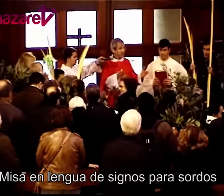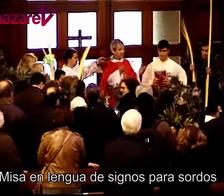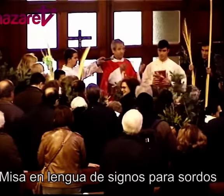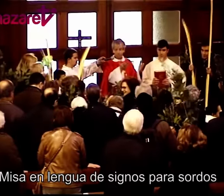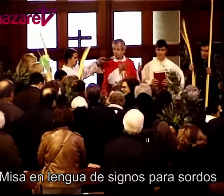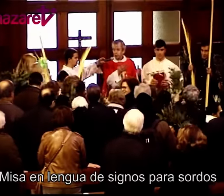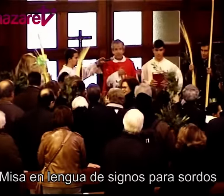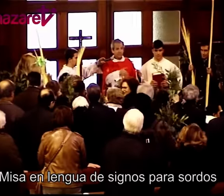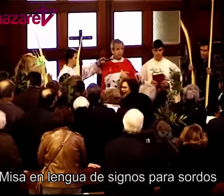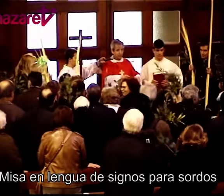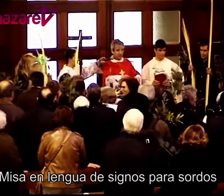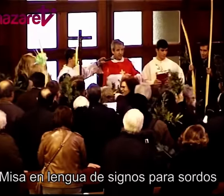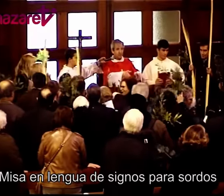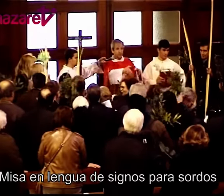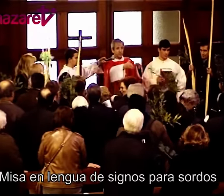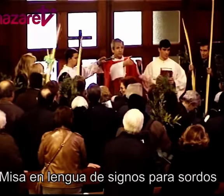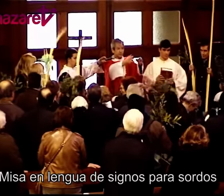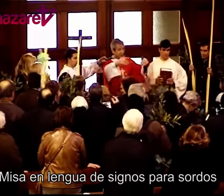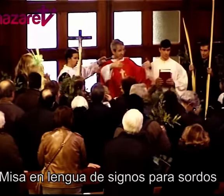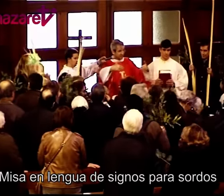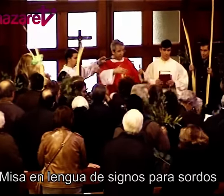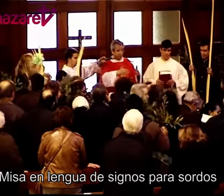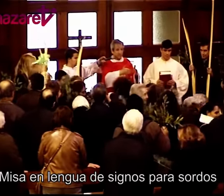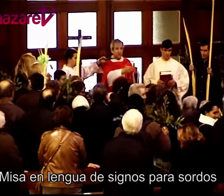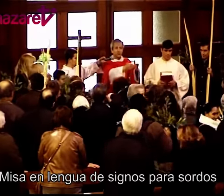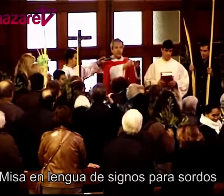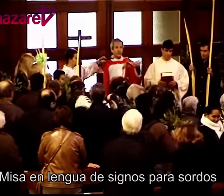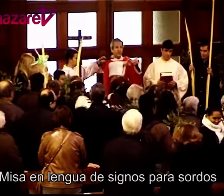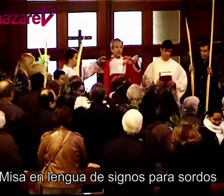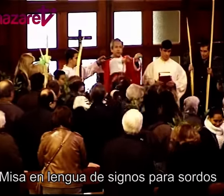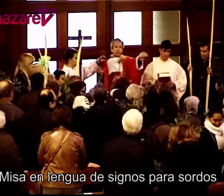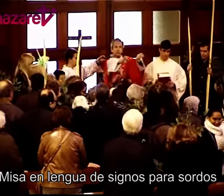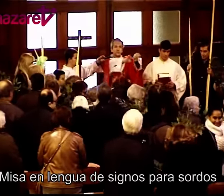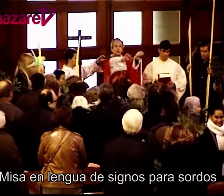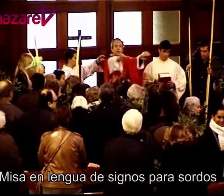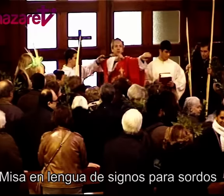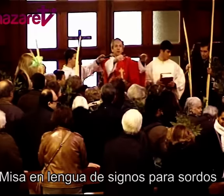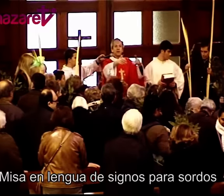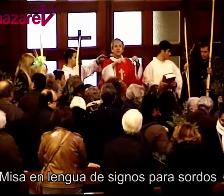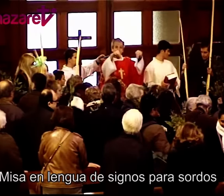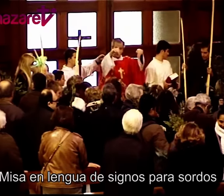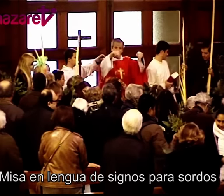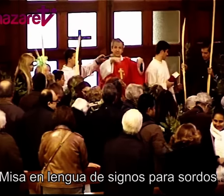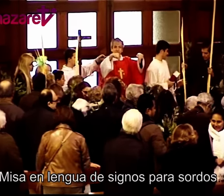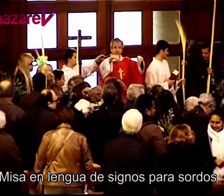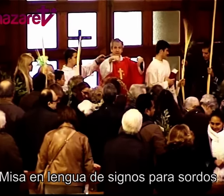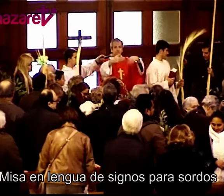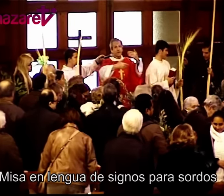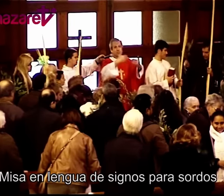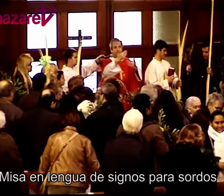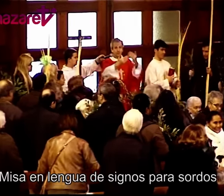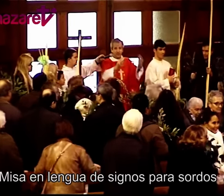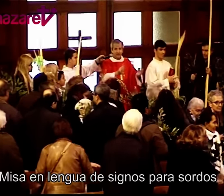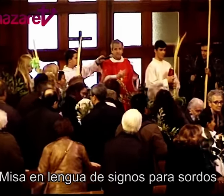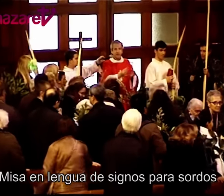Y ahora procedamos en procesión, si puede ser por el pasillo central, y os vais situando y os quedáis de pie